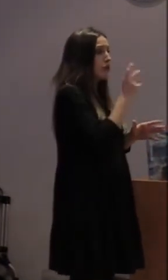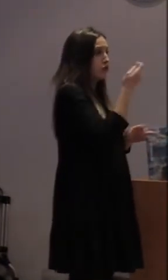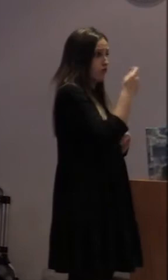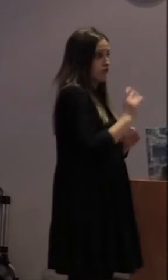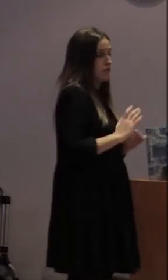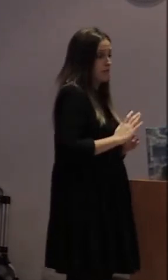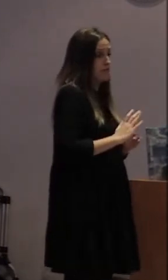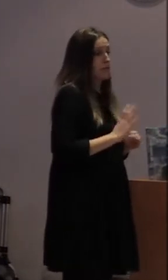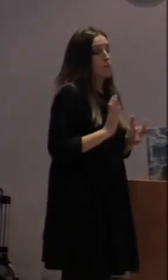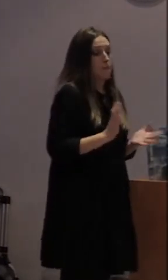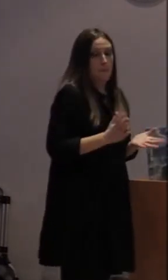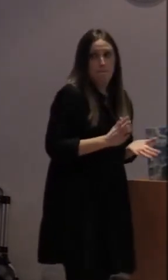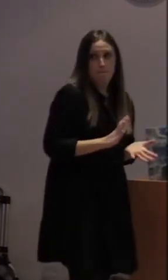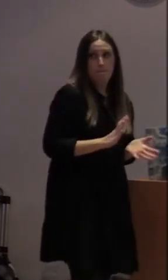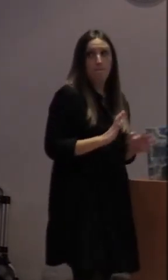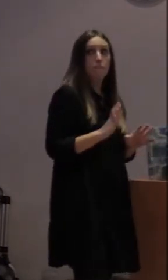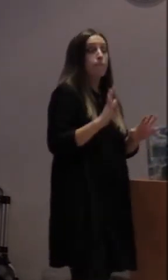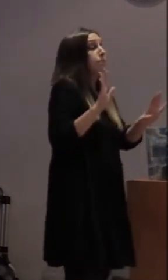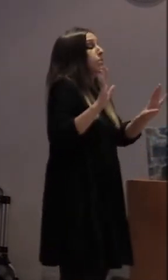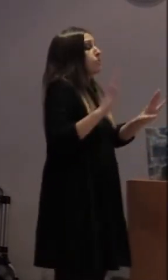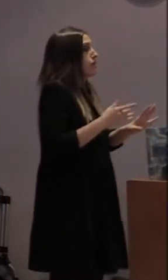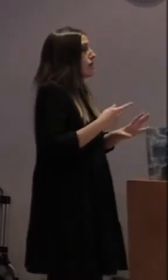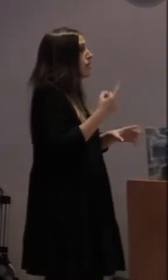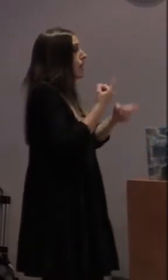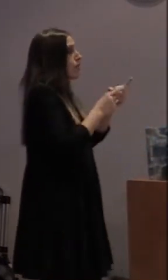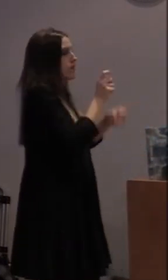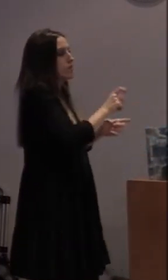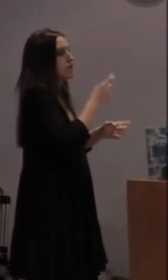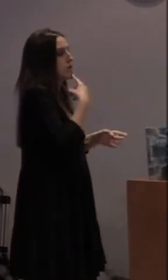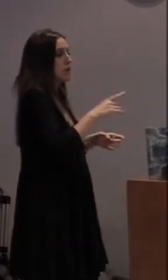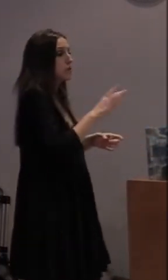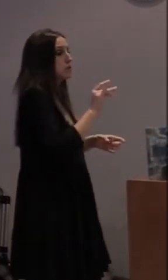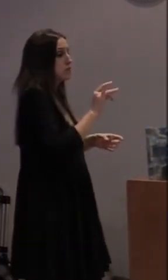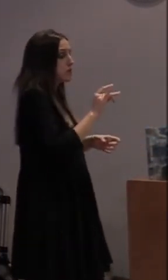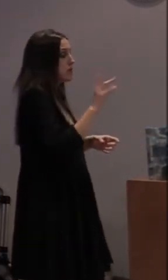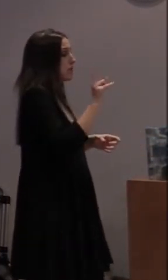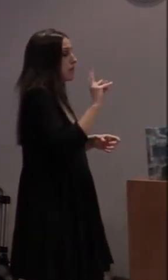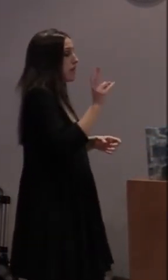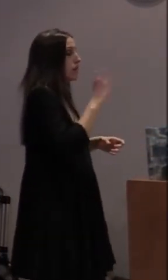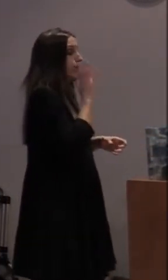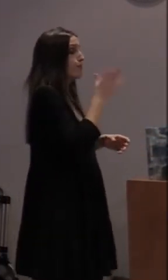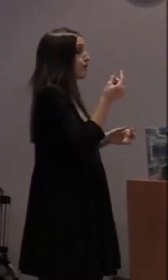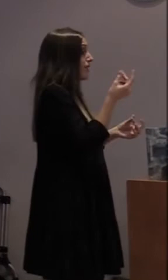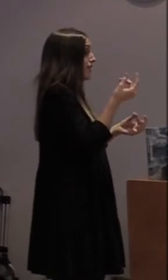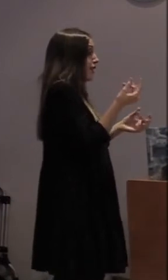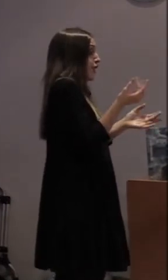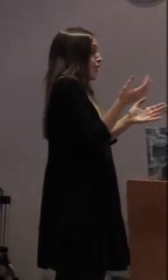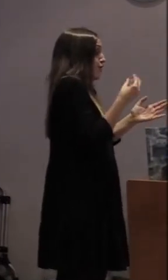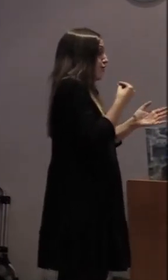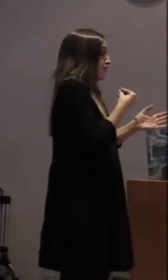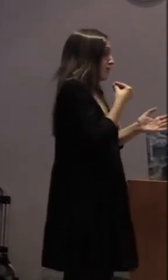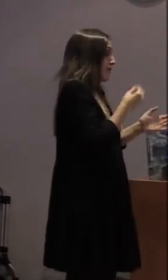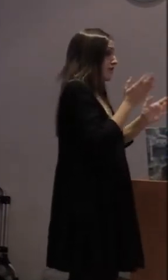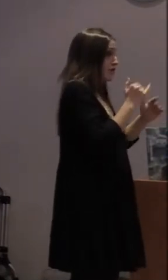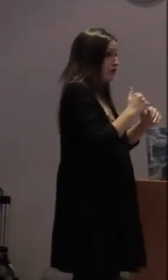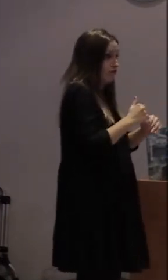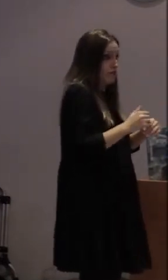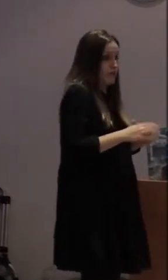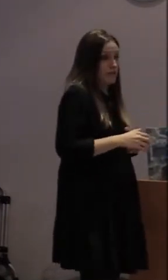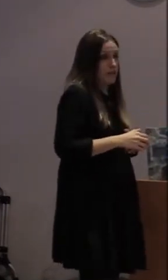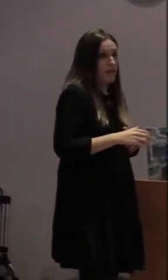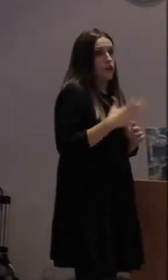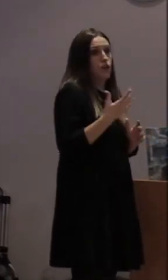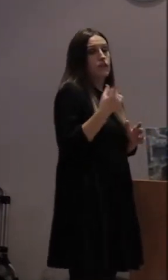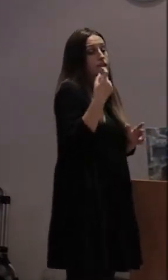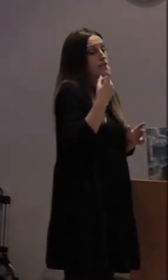azul. Entonces, por ahí alguien en tiempos dijo que sí, que Velázquez, porque no andaba bien de dinero y que intentaba usar el azul lo